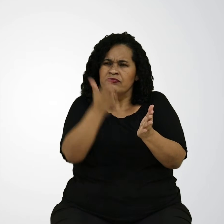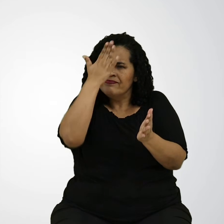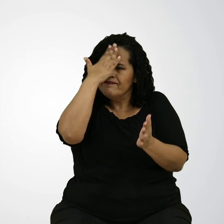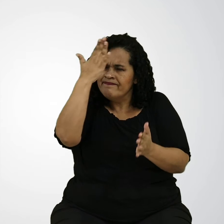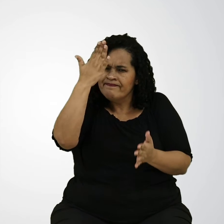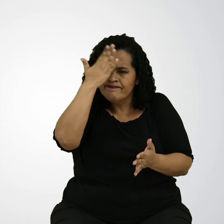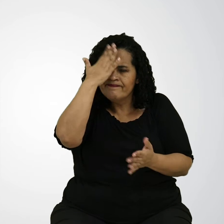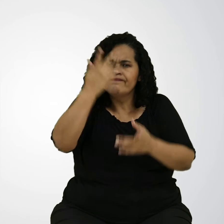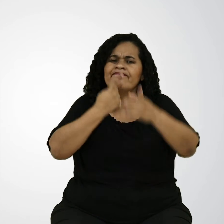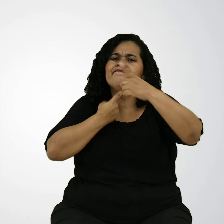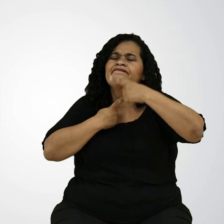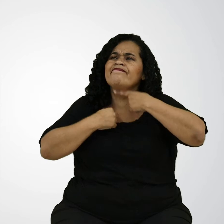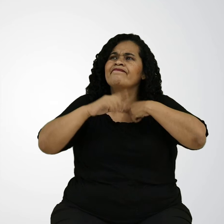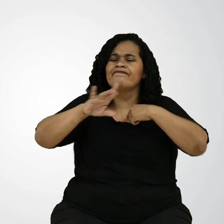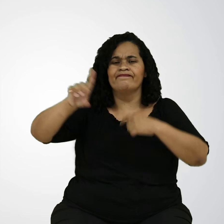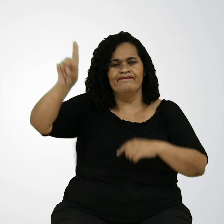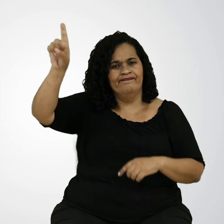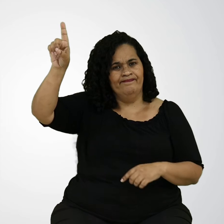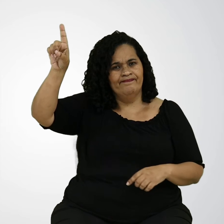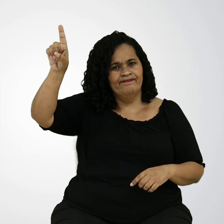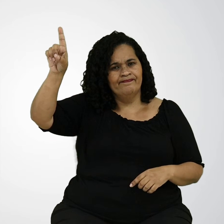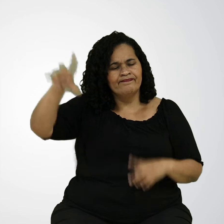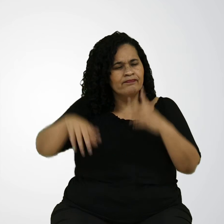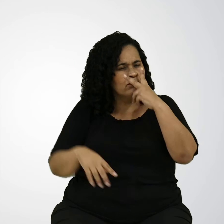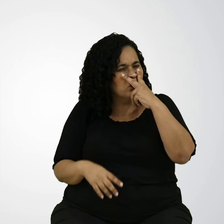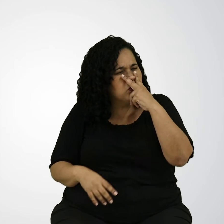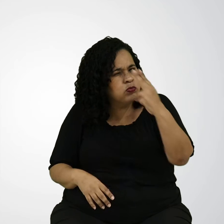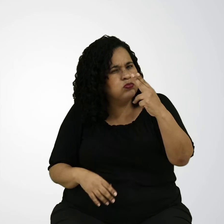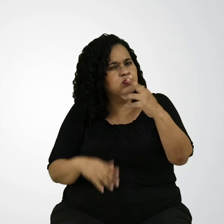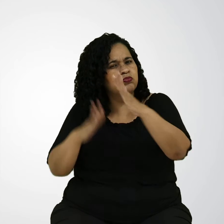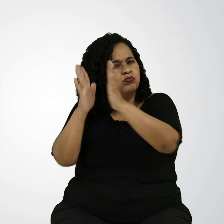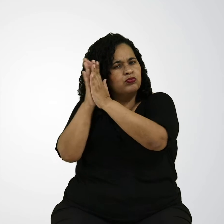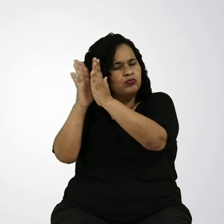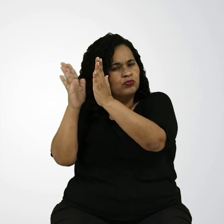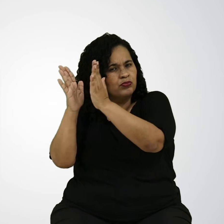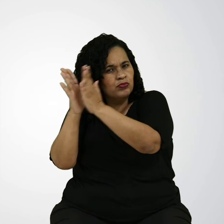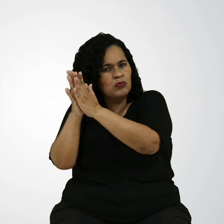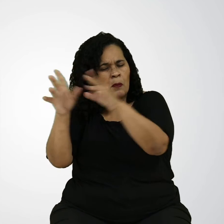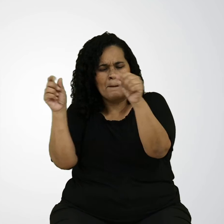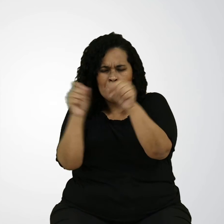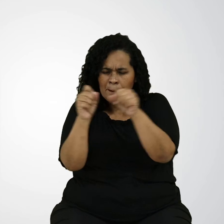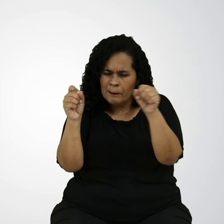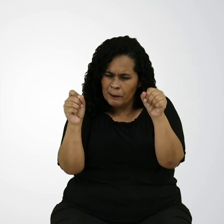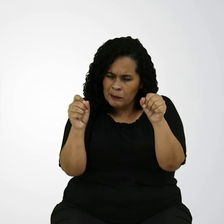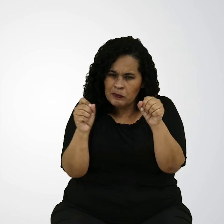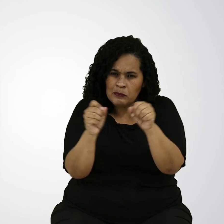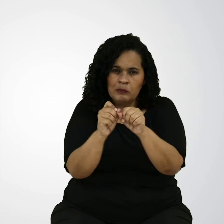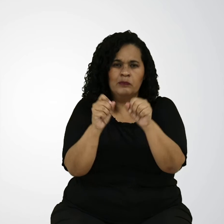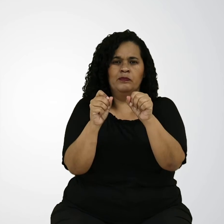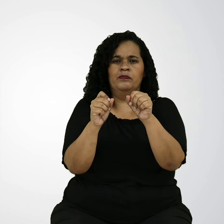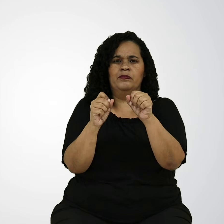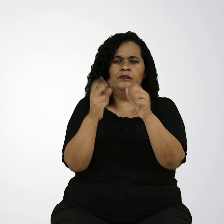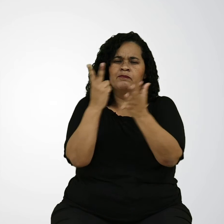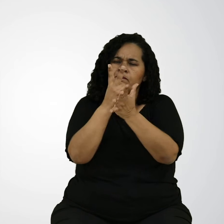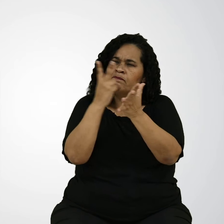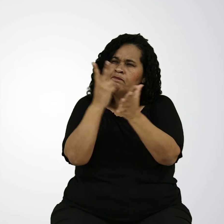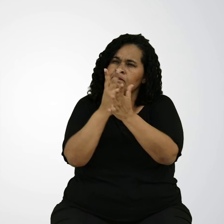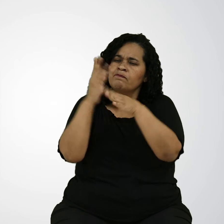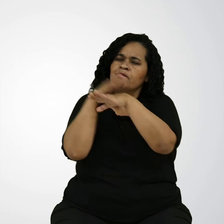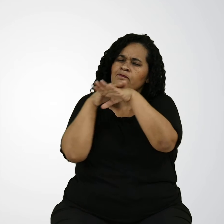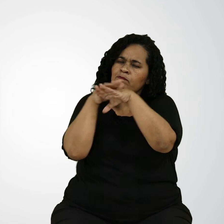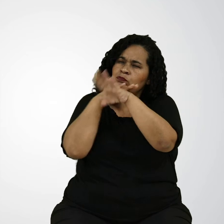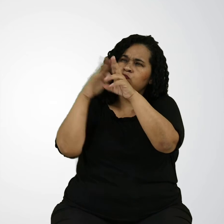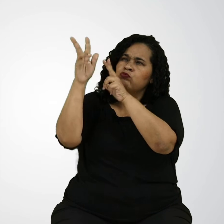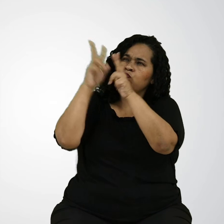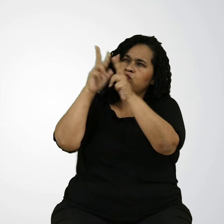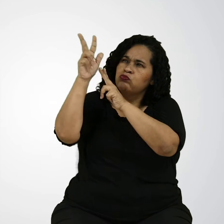Deus. Então, eu acho que orar, fazer oração com propósitos é isso, é pensar em propósitos